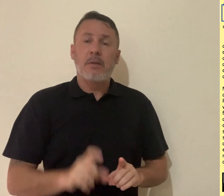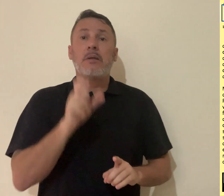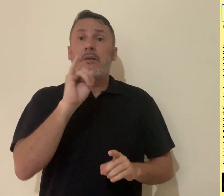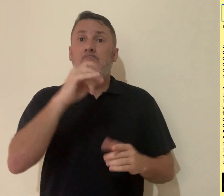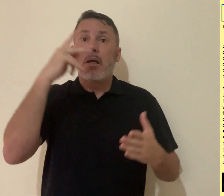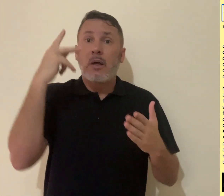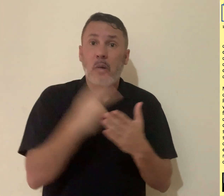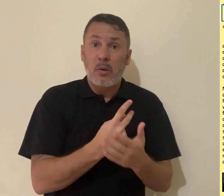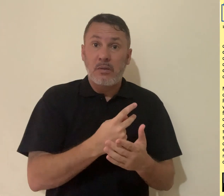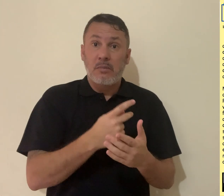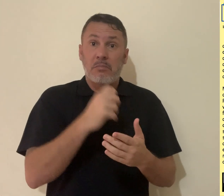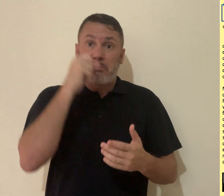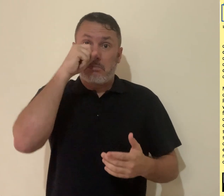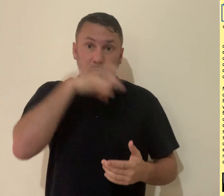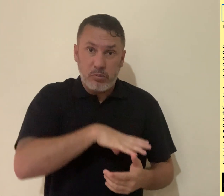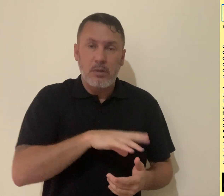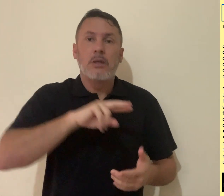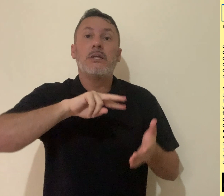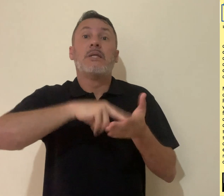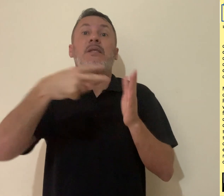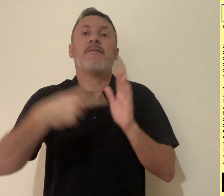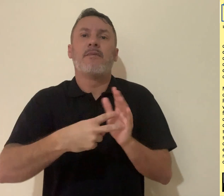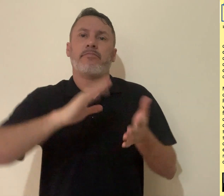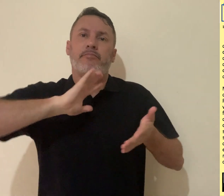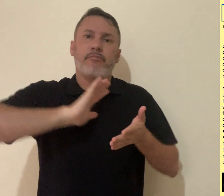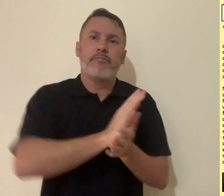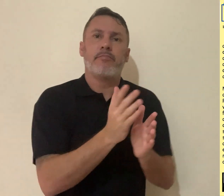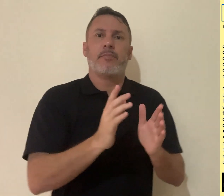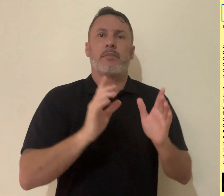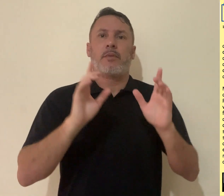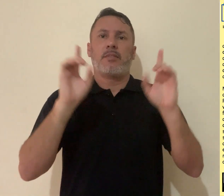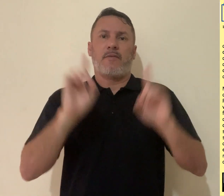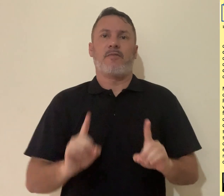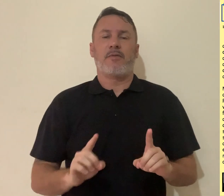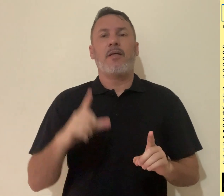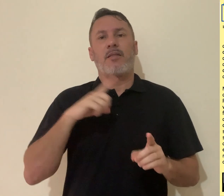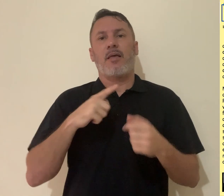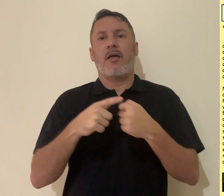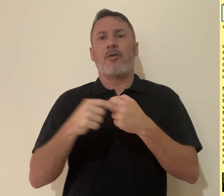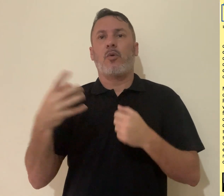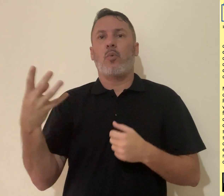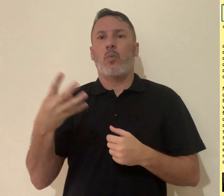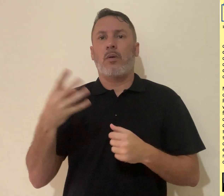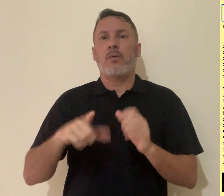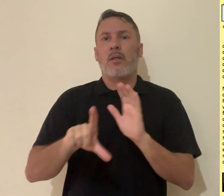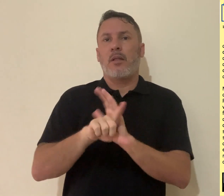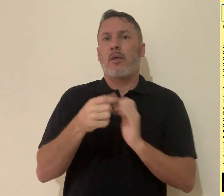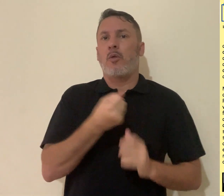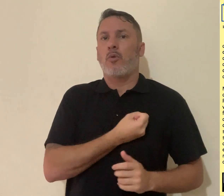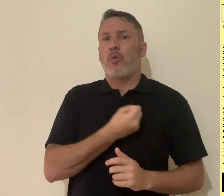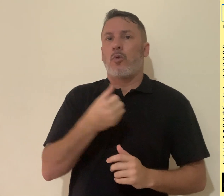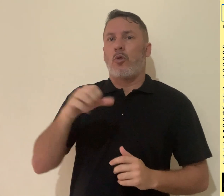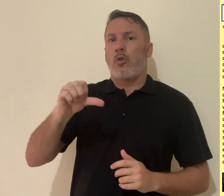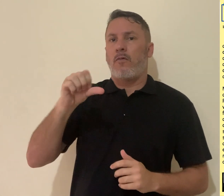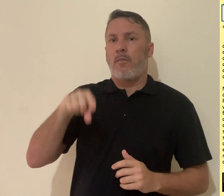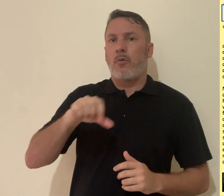podendo a dispensa ou sanção configurar ato discriminatório nos termos do artigo 4º da lei